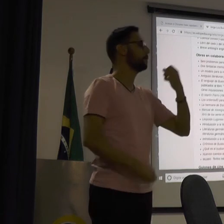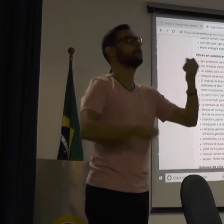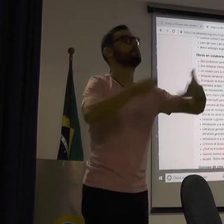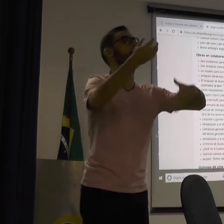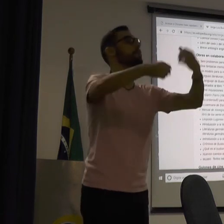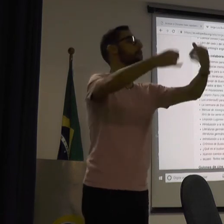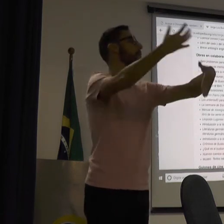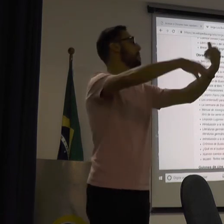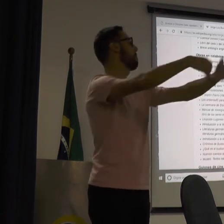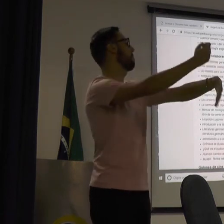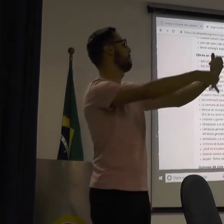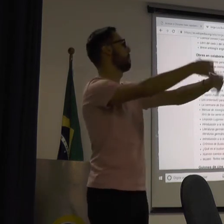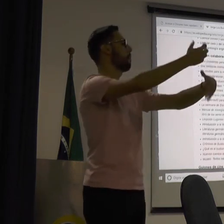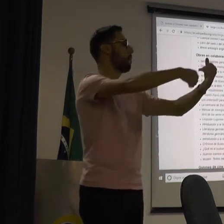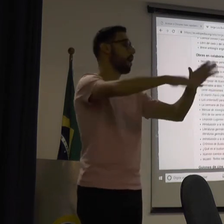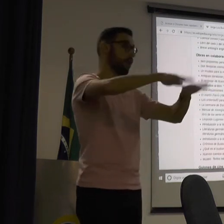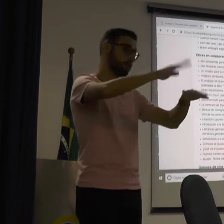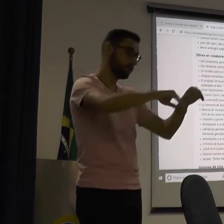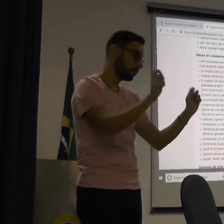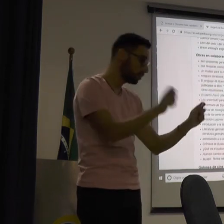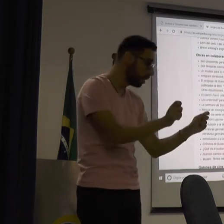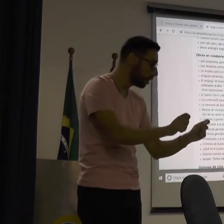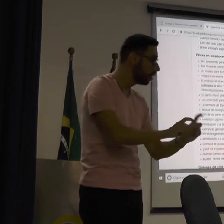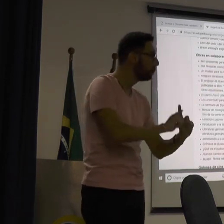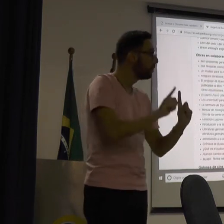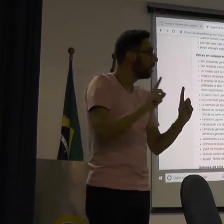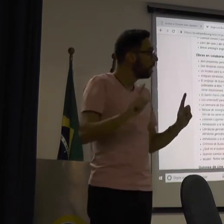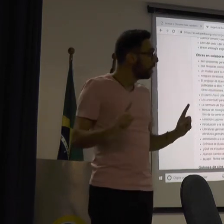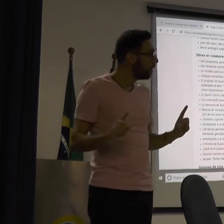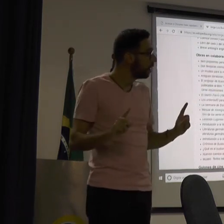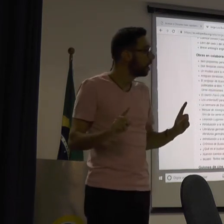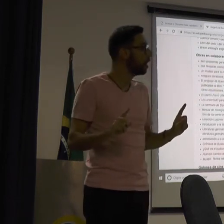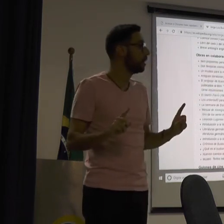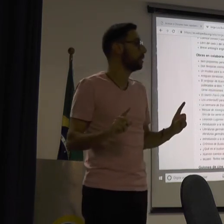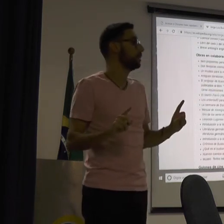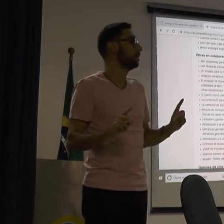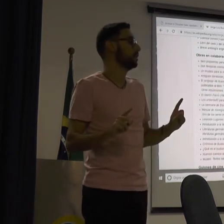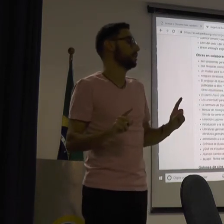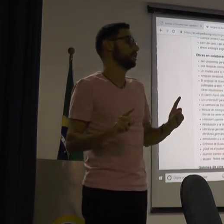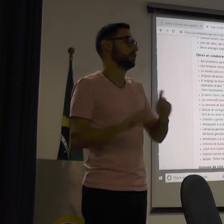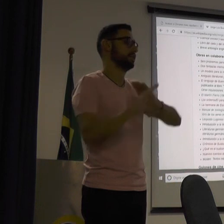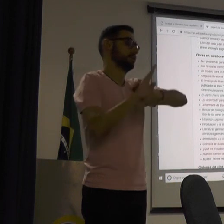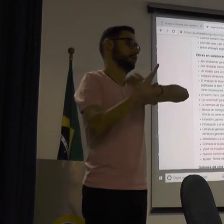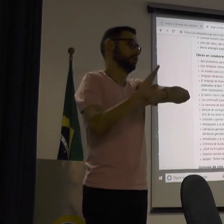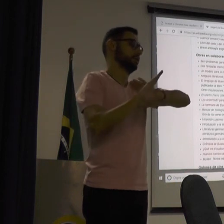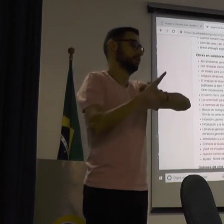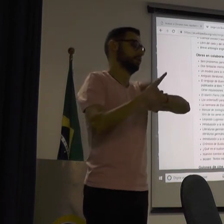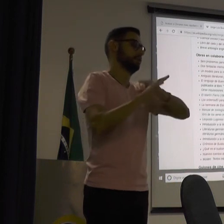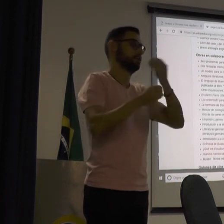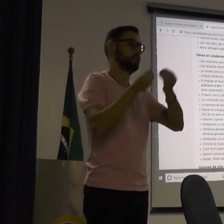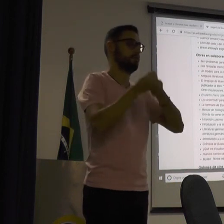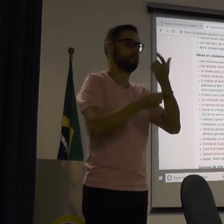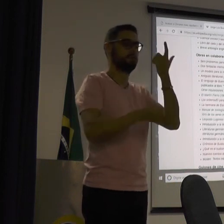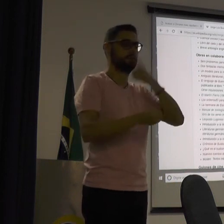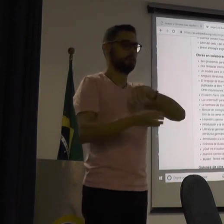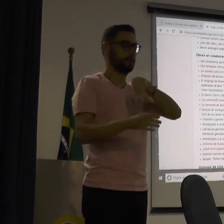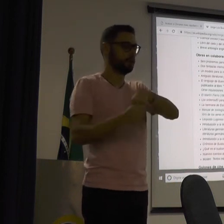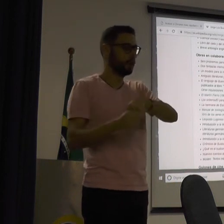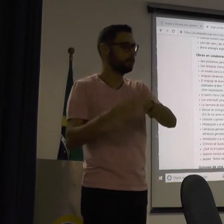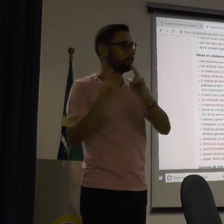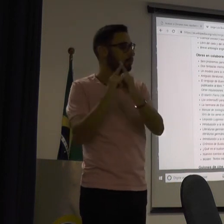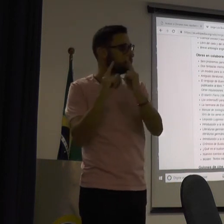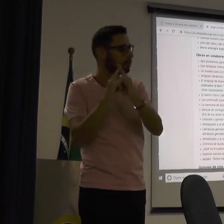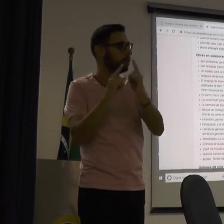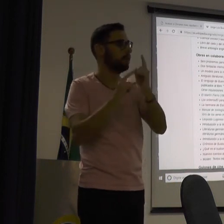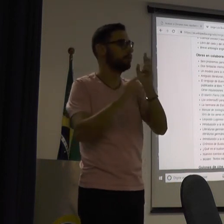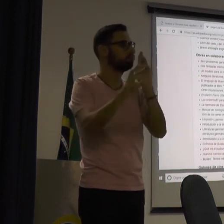aquilo funciona em grande parte, mas como uma arma na instituição, nas relações